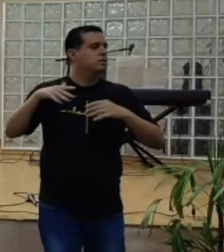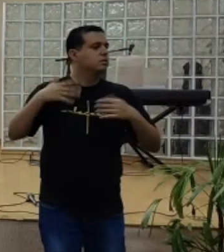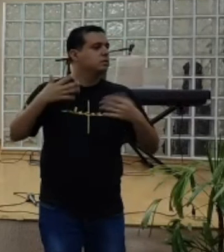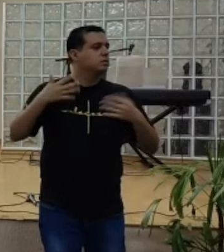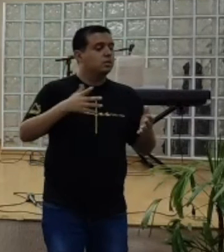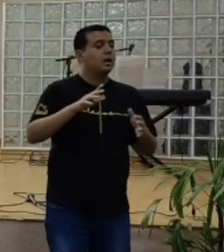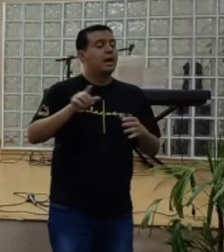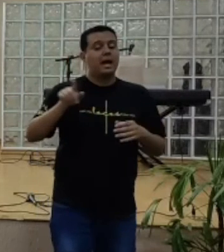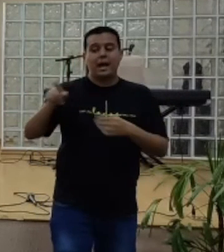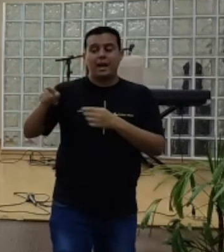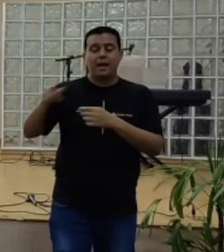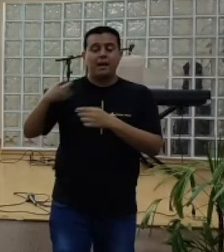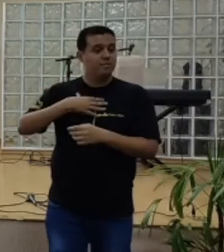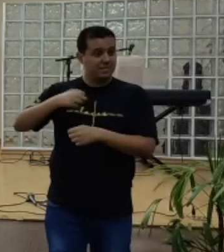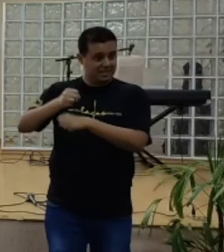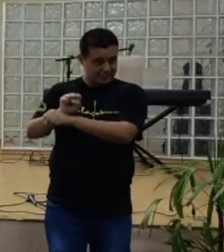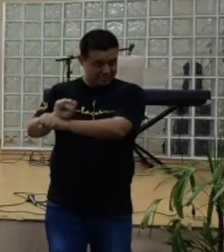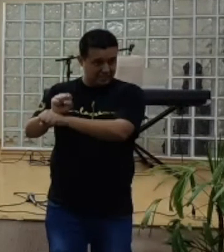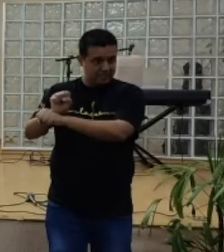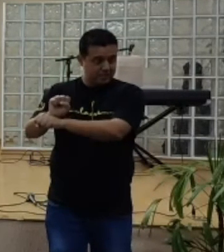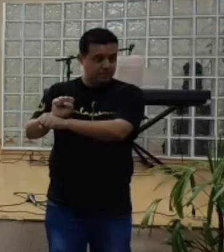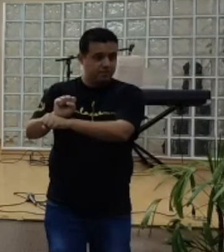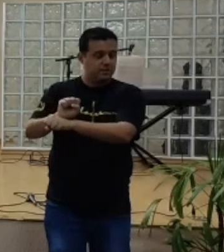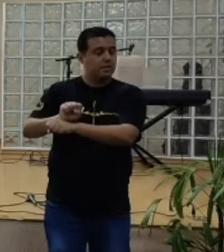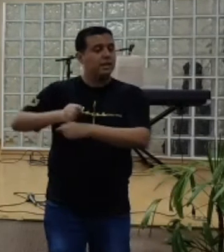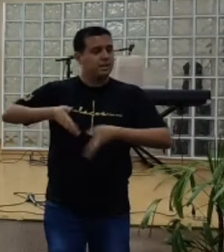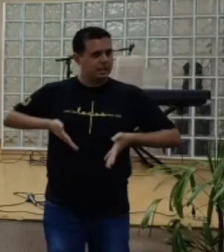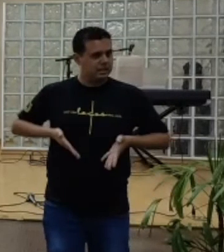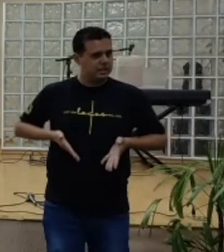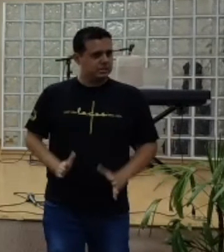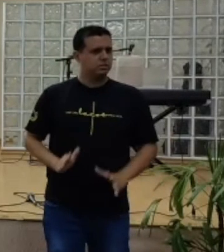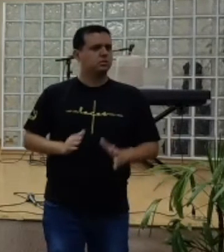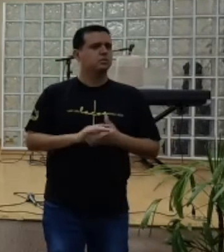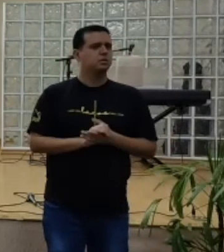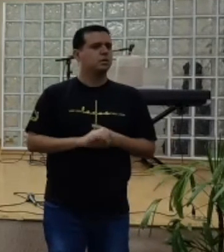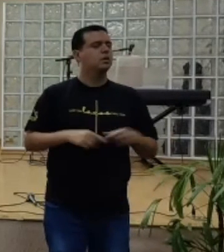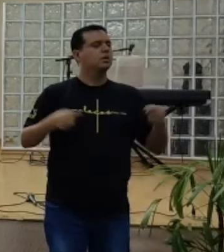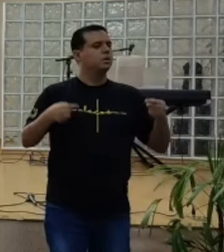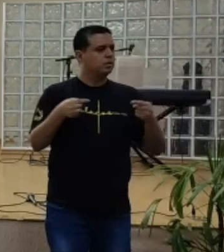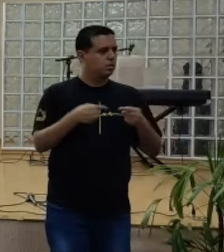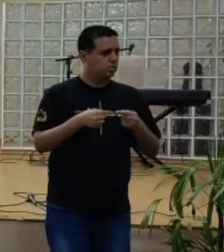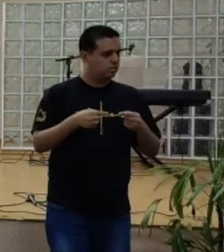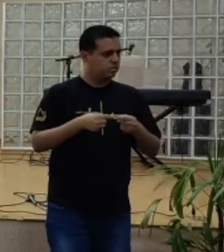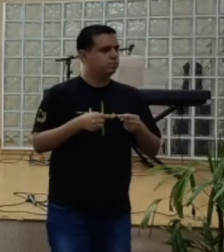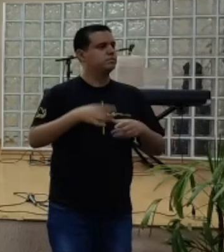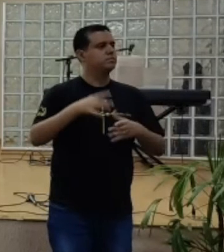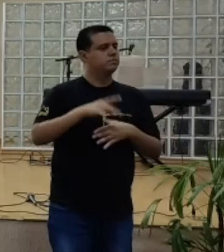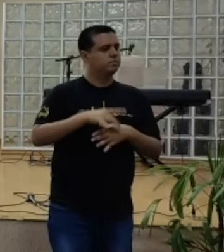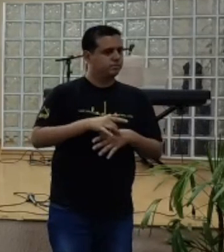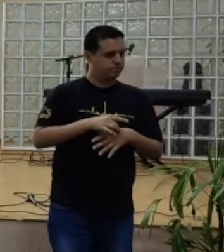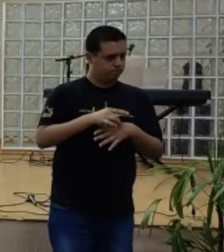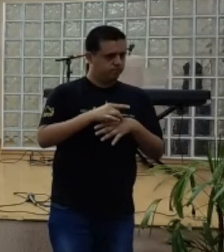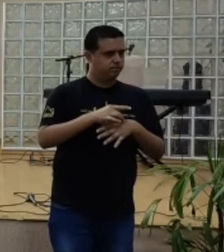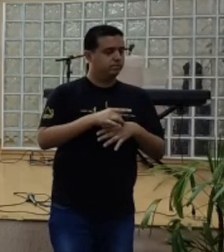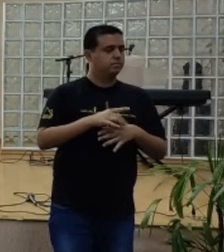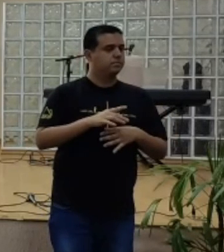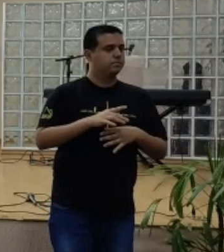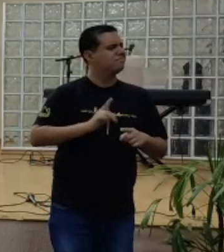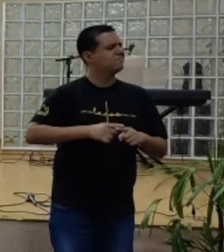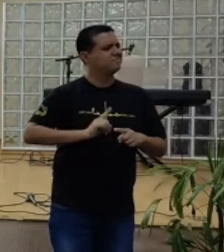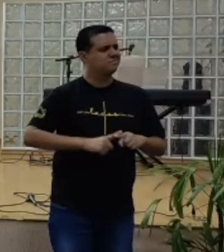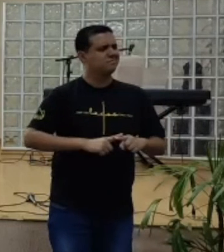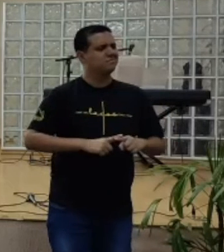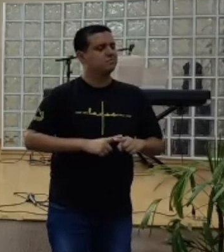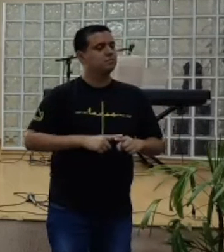carne. Esta é a expressão que Paulo usa. O que é que nasceu segundo a carne? Porque se eu olhar a história